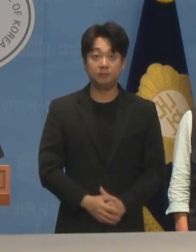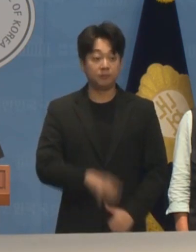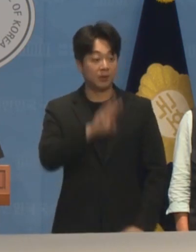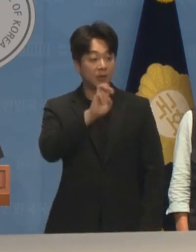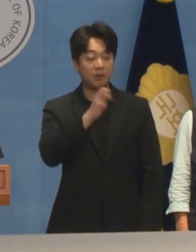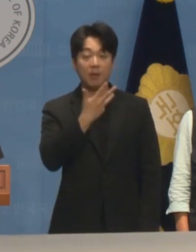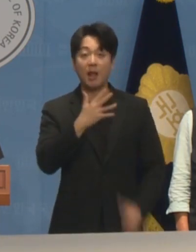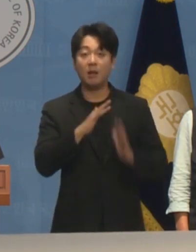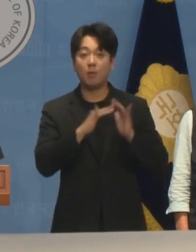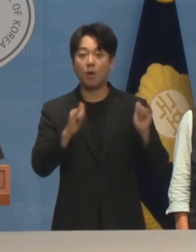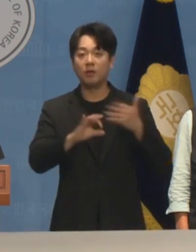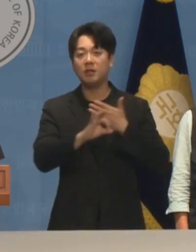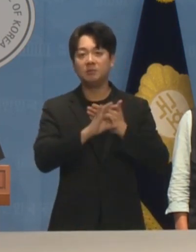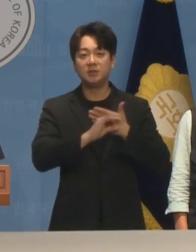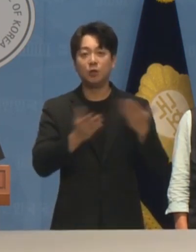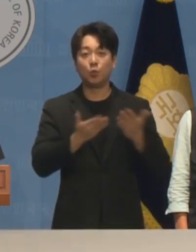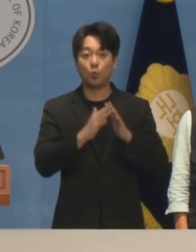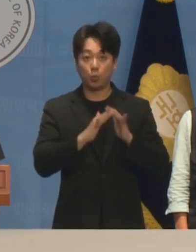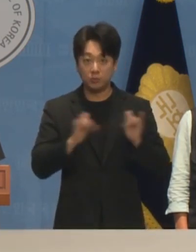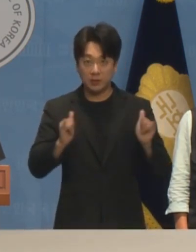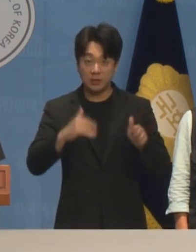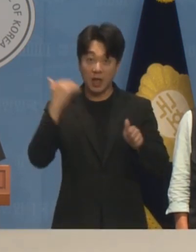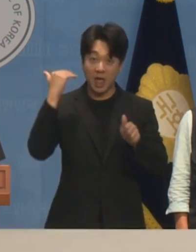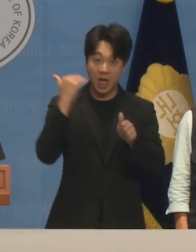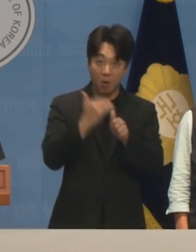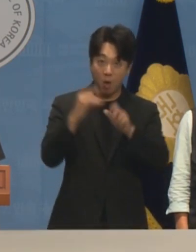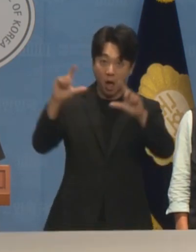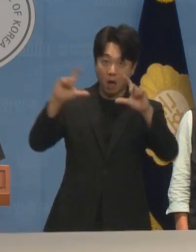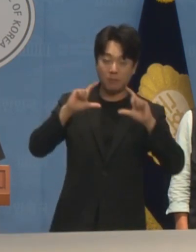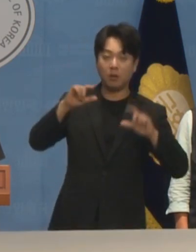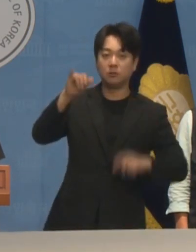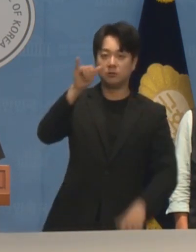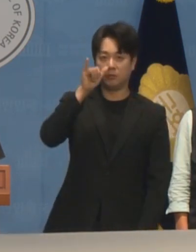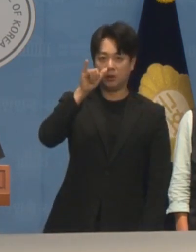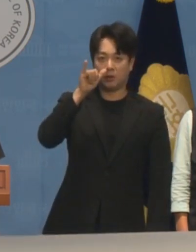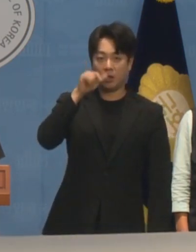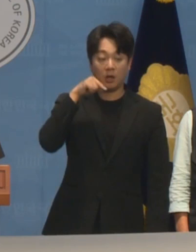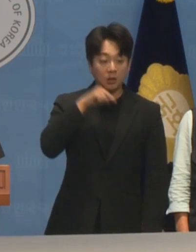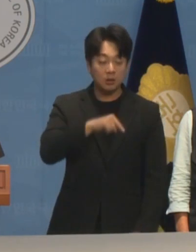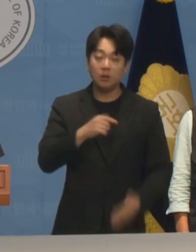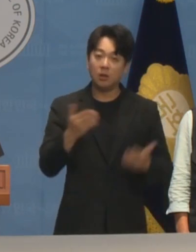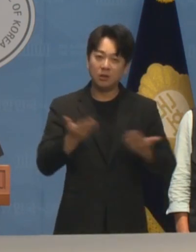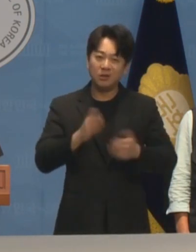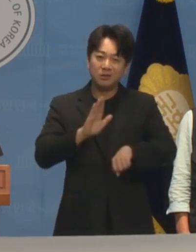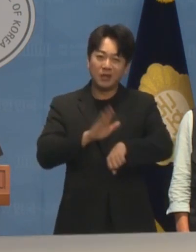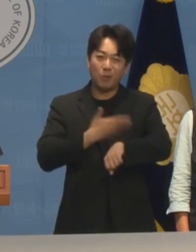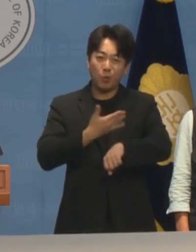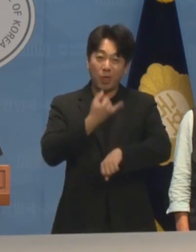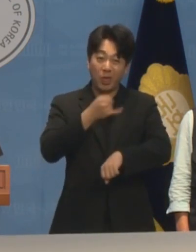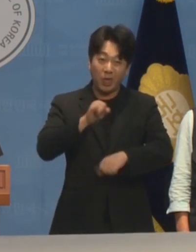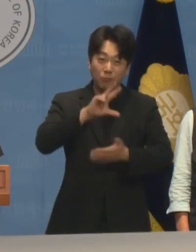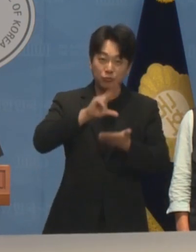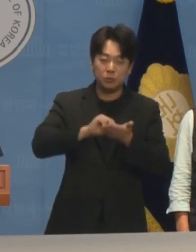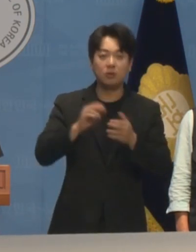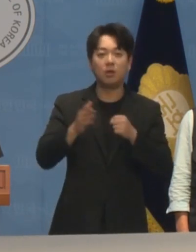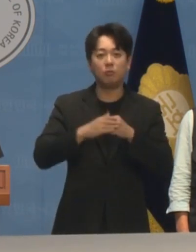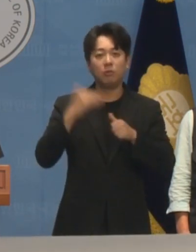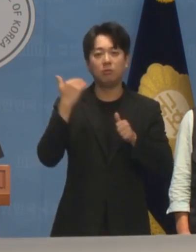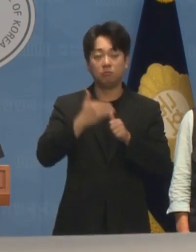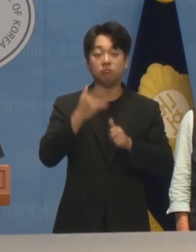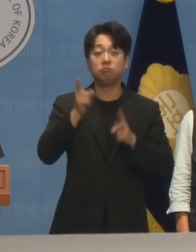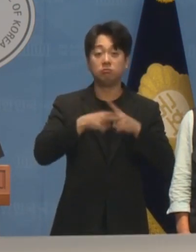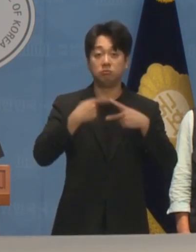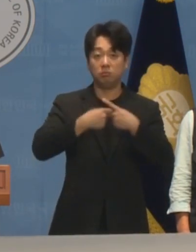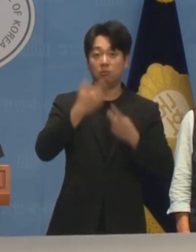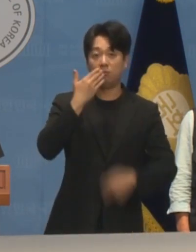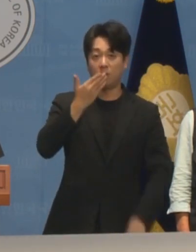우리 비정규직 노동자들을 해고하겠다고 이야기하고 있습니다. 이들 일을 못해서 잘리는 거면 전 이해하겠습니다. 현대차가 돈을 못 벌어서